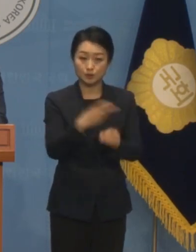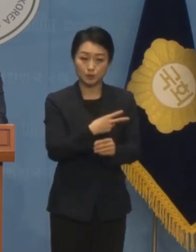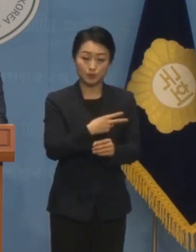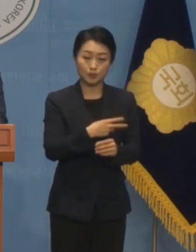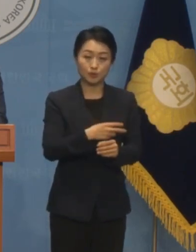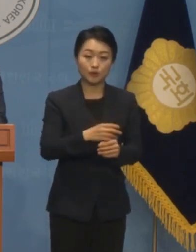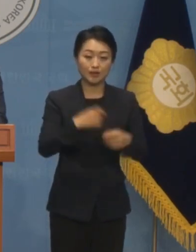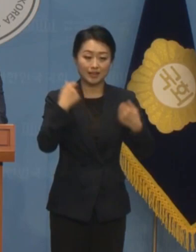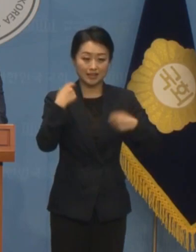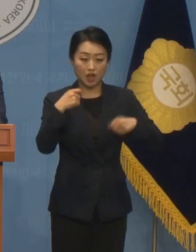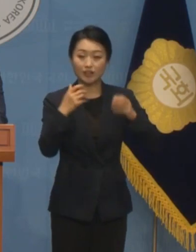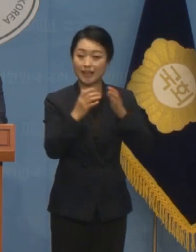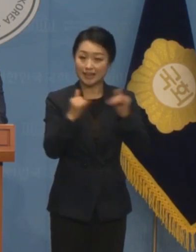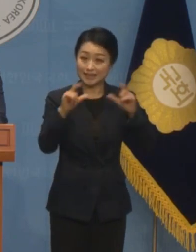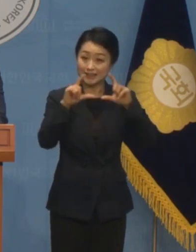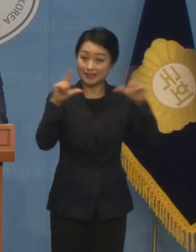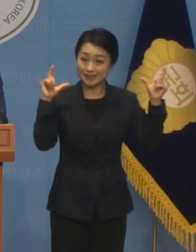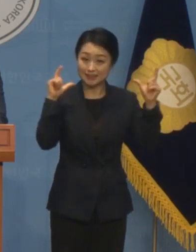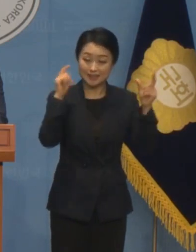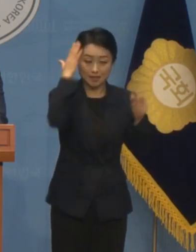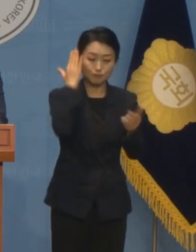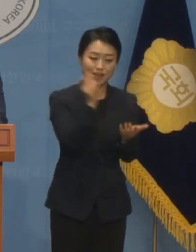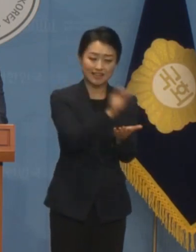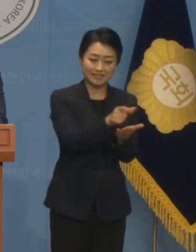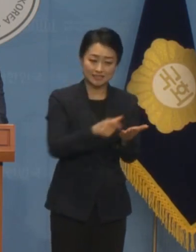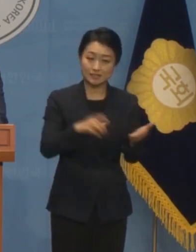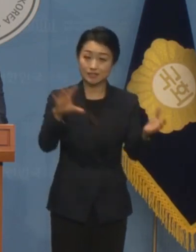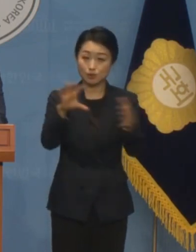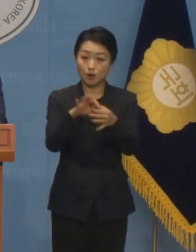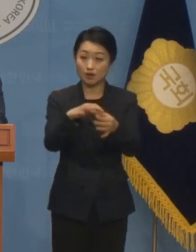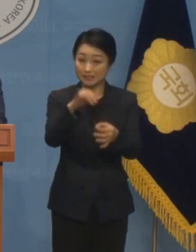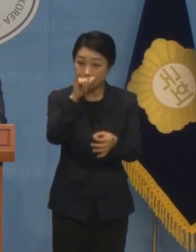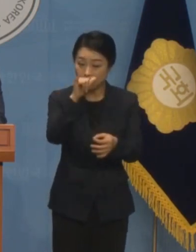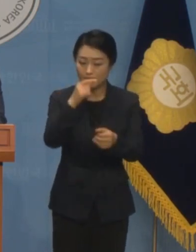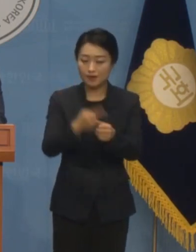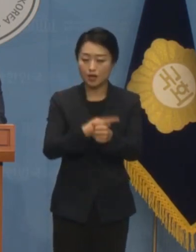관여했다면 인사청문회가 아니라 수사를 받아야 합니다.